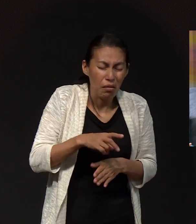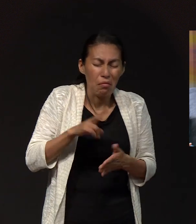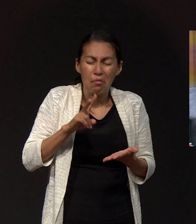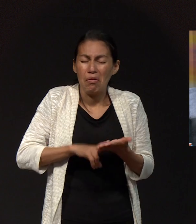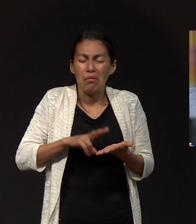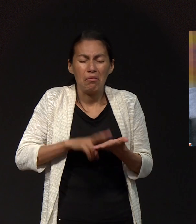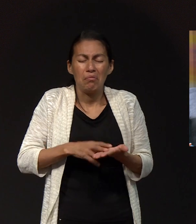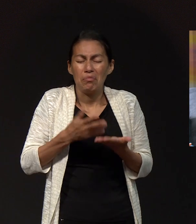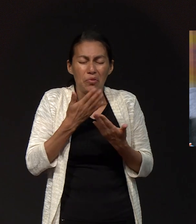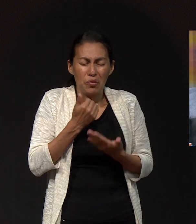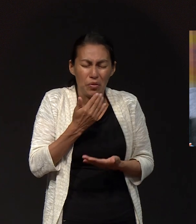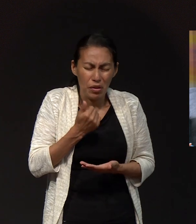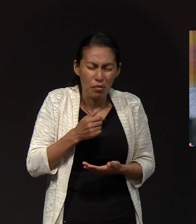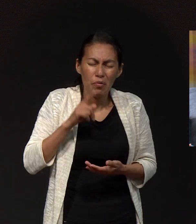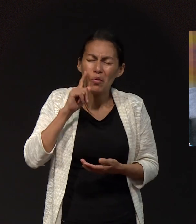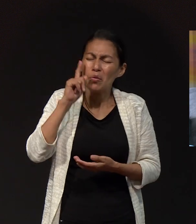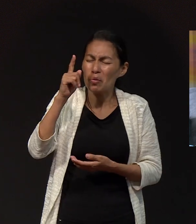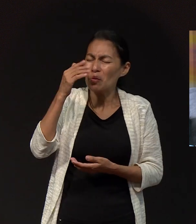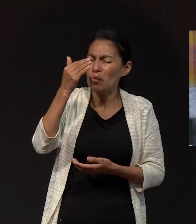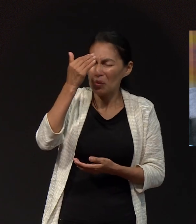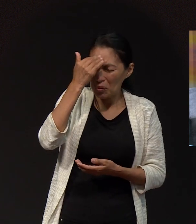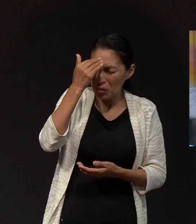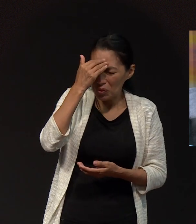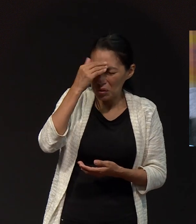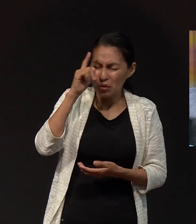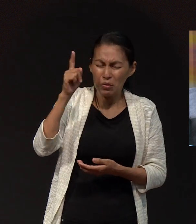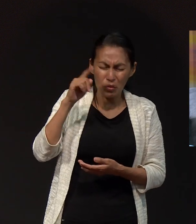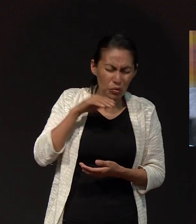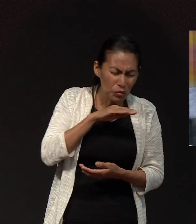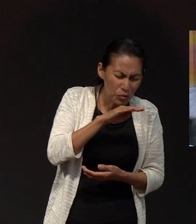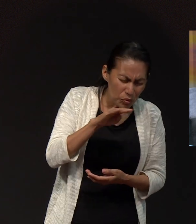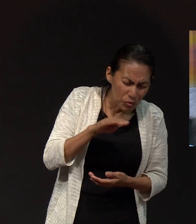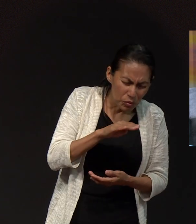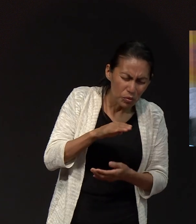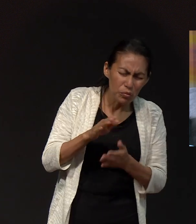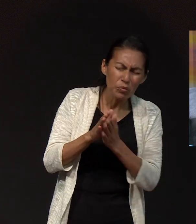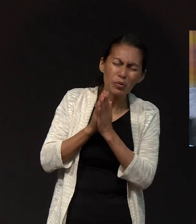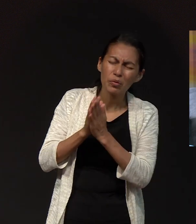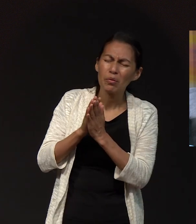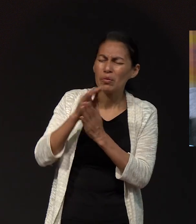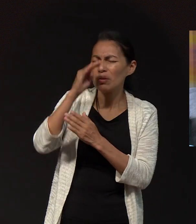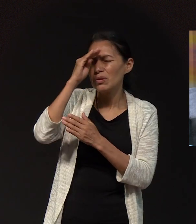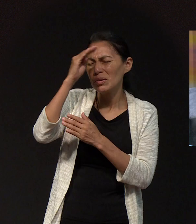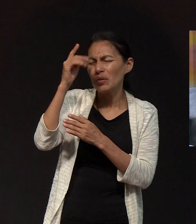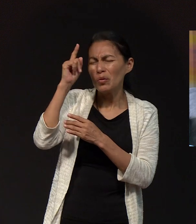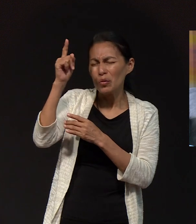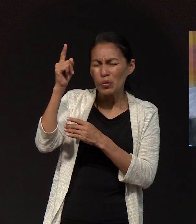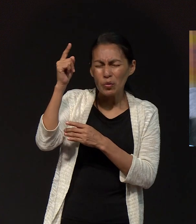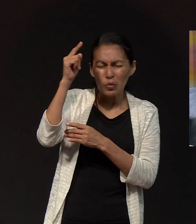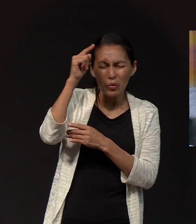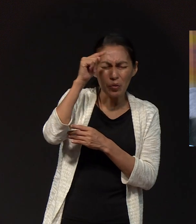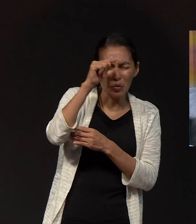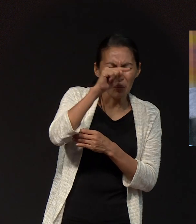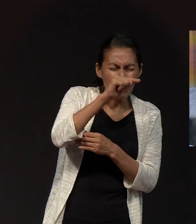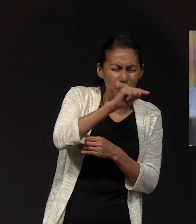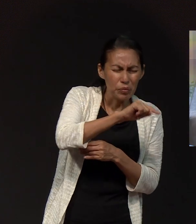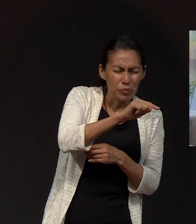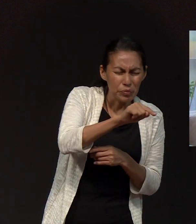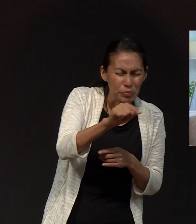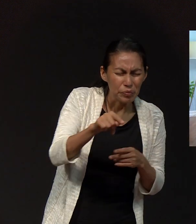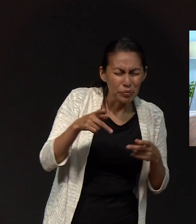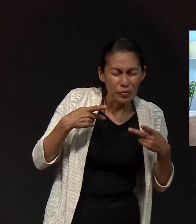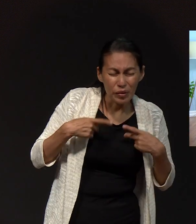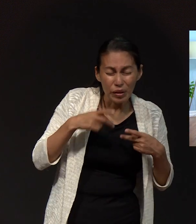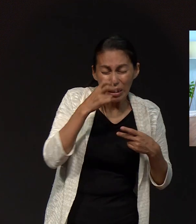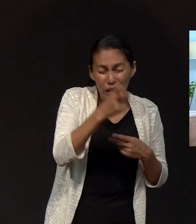hacerlo Señor Pero tú nos conoces Tú nos llamas Por nuestro nombre Tú nos buscas Ahí donde estamos Y Señor Llega a estos lugares A ese